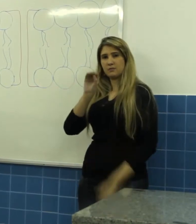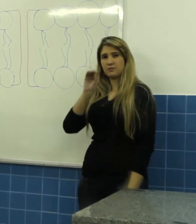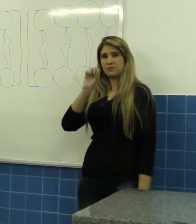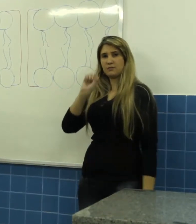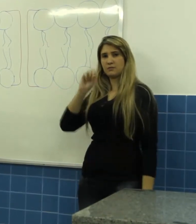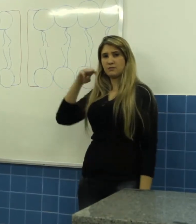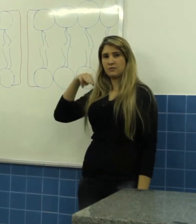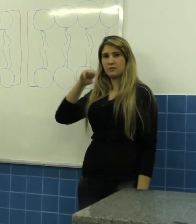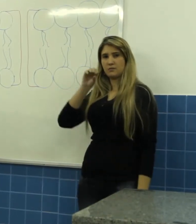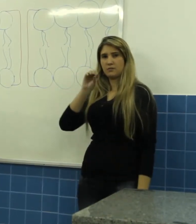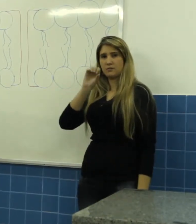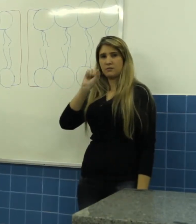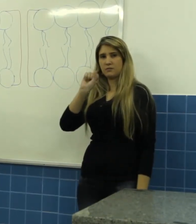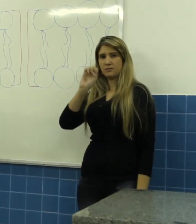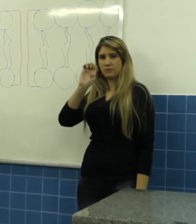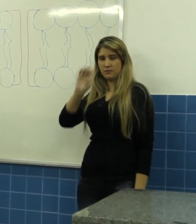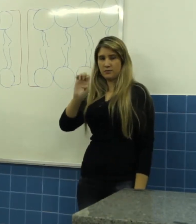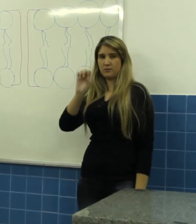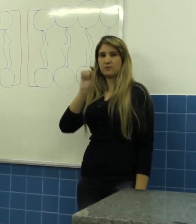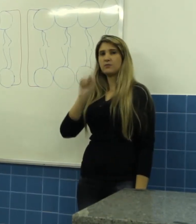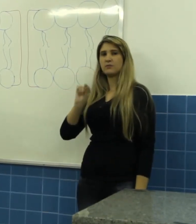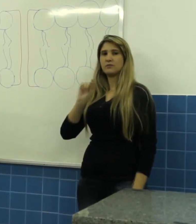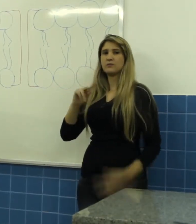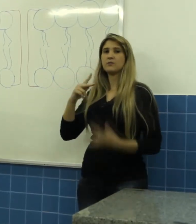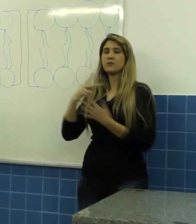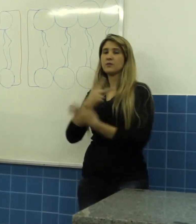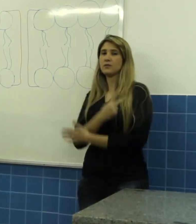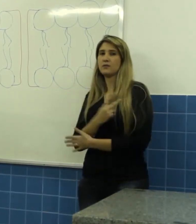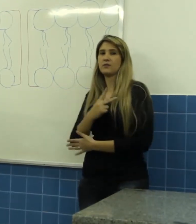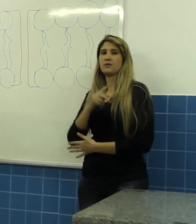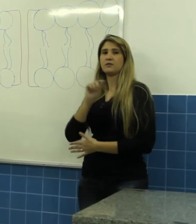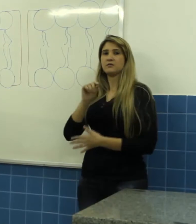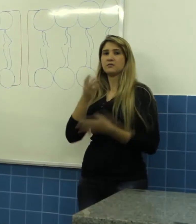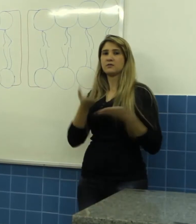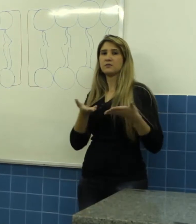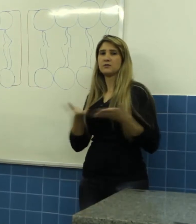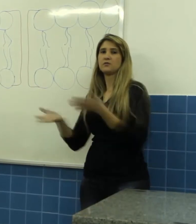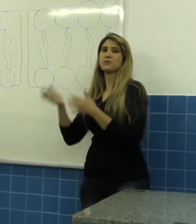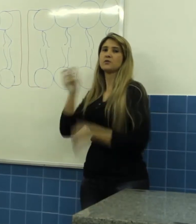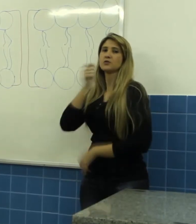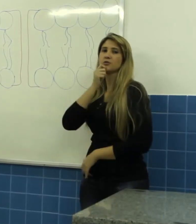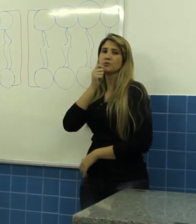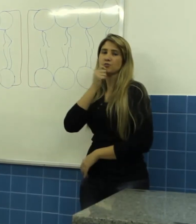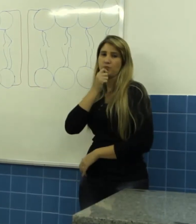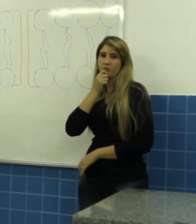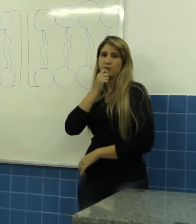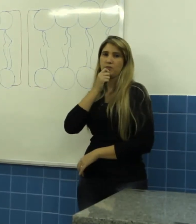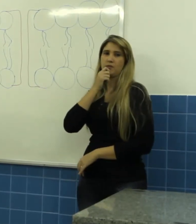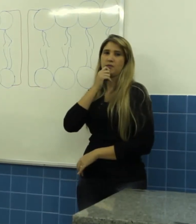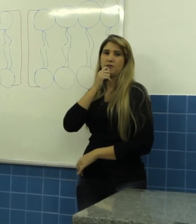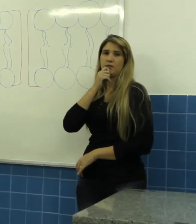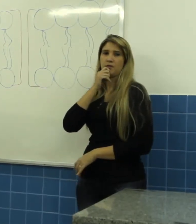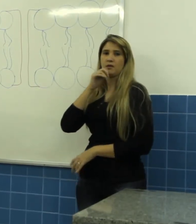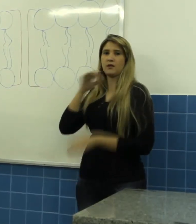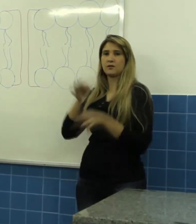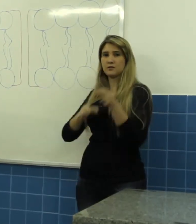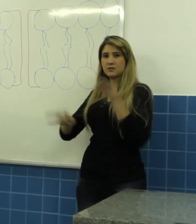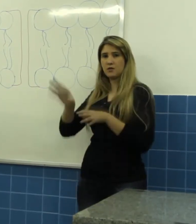que transporte passivo é aquele que ocorre sem o consumo de ATP por parte da